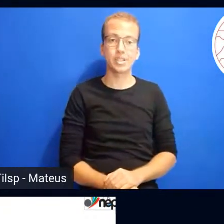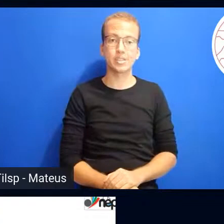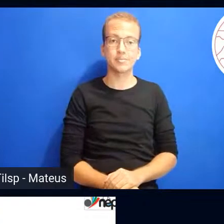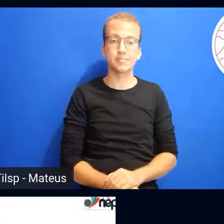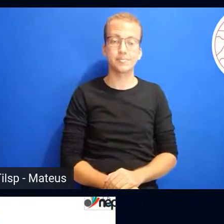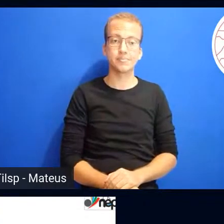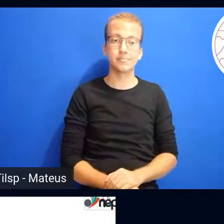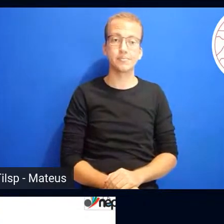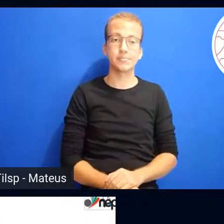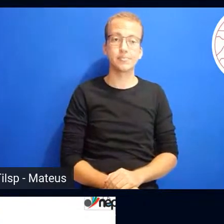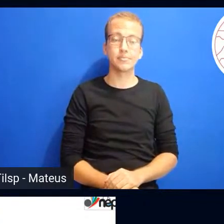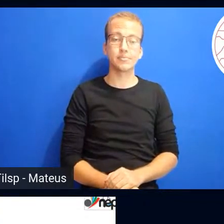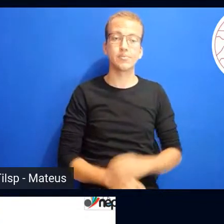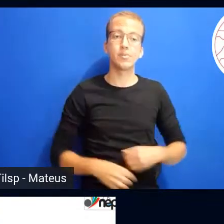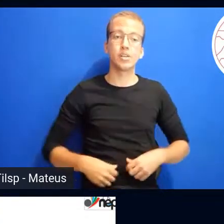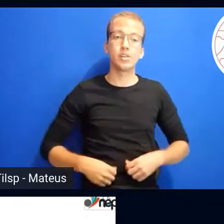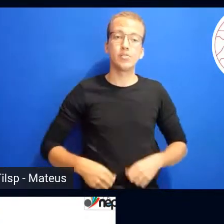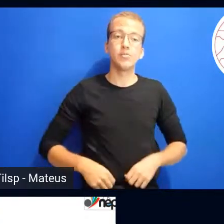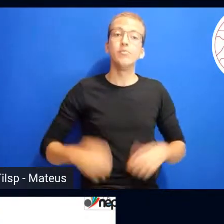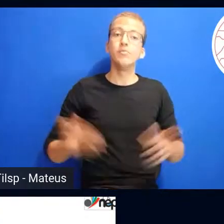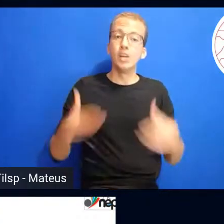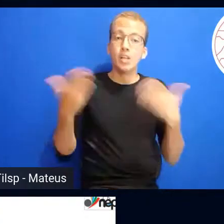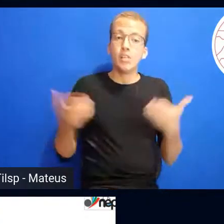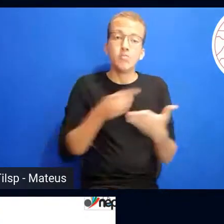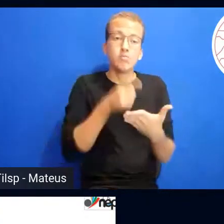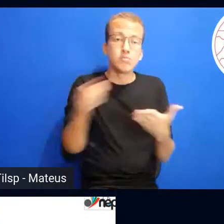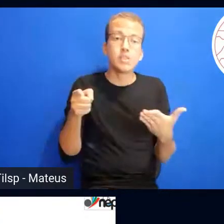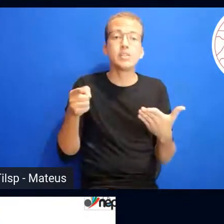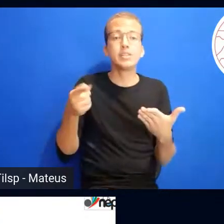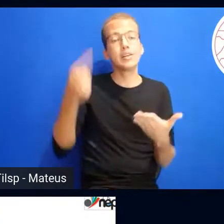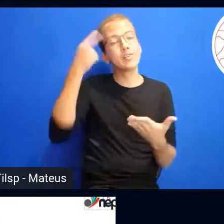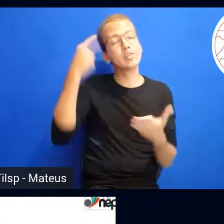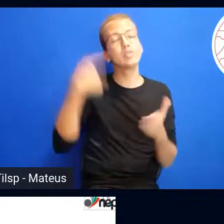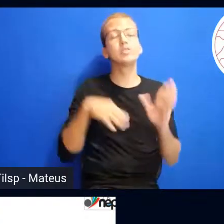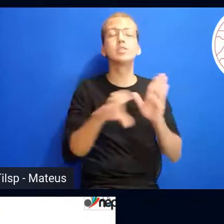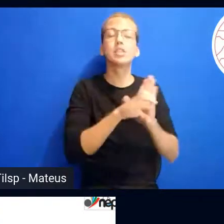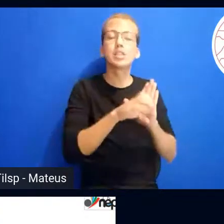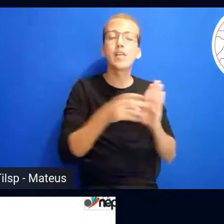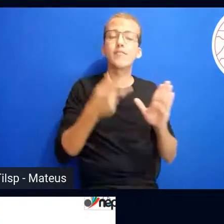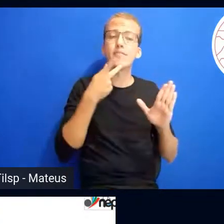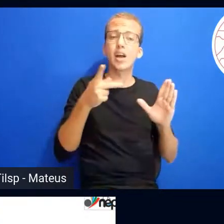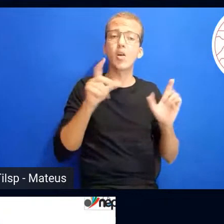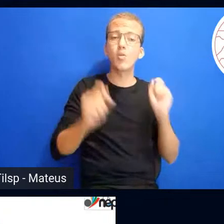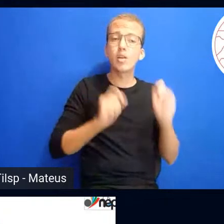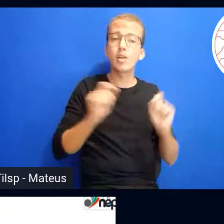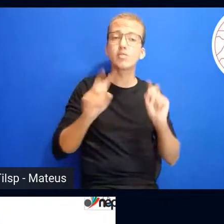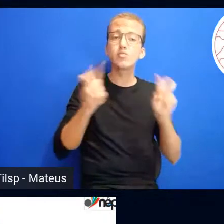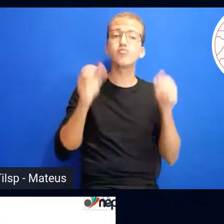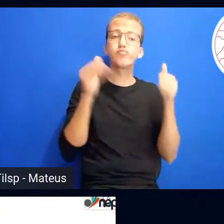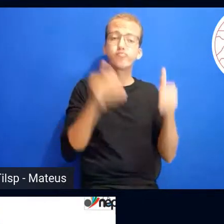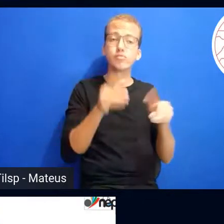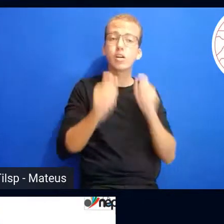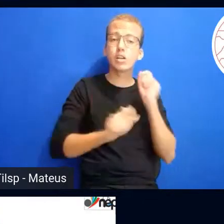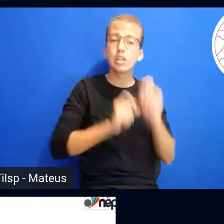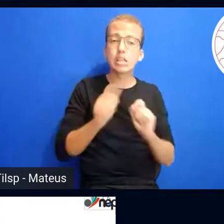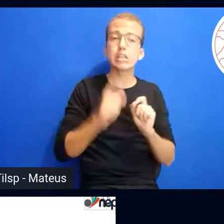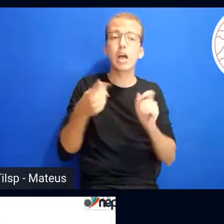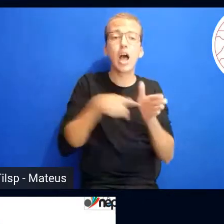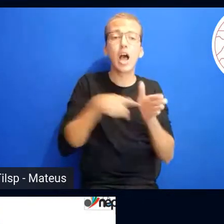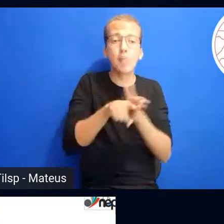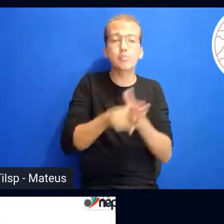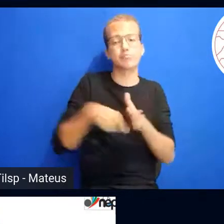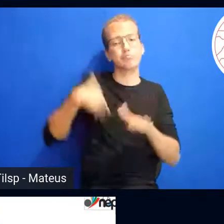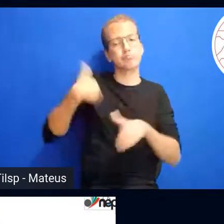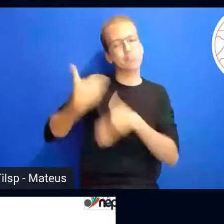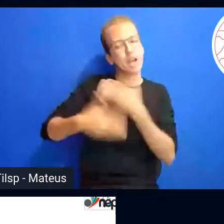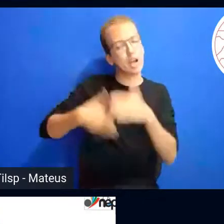para que vocês saibam do que se trata esse capítulo, né, eh o a pesquisa, ela ainda continua sendo realizada, né, o